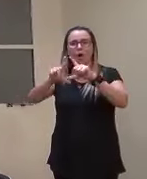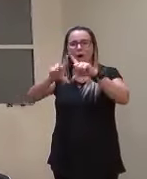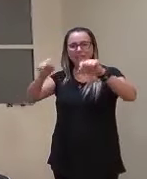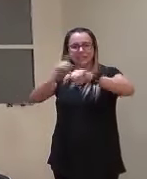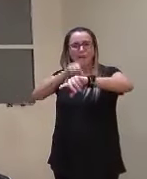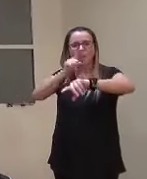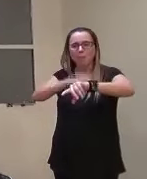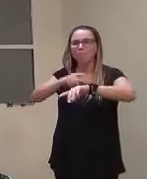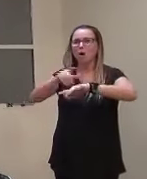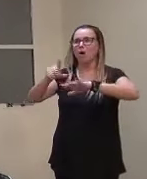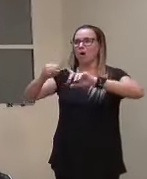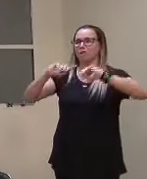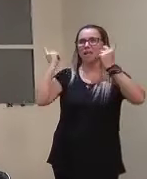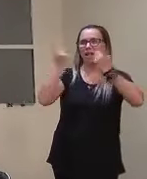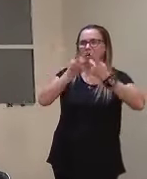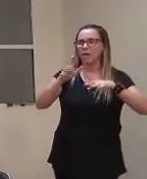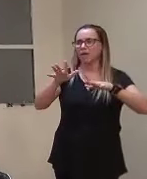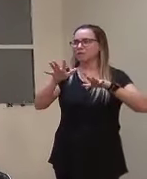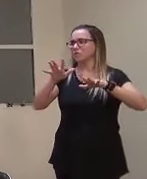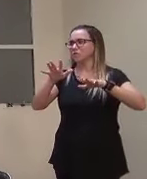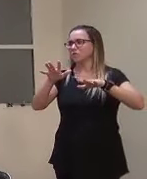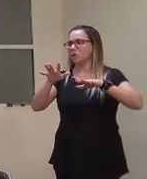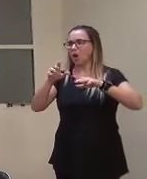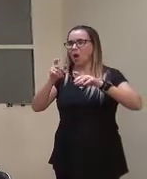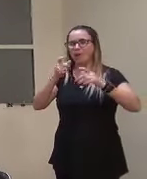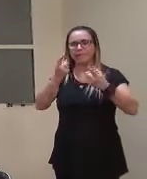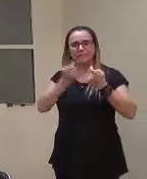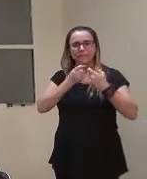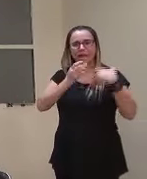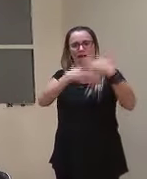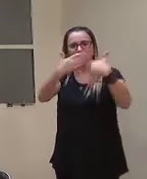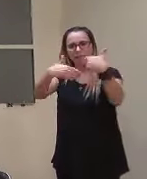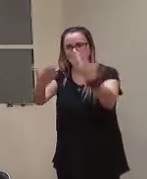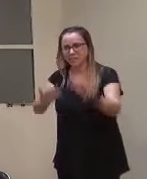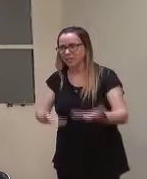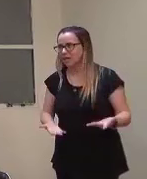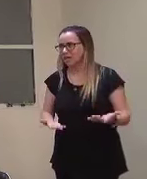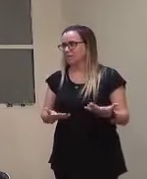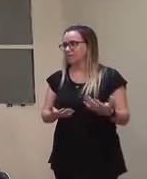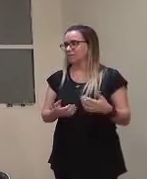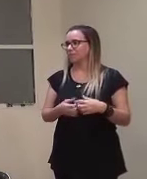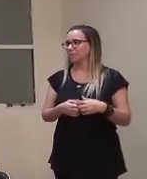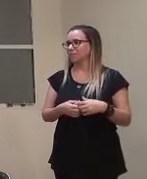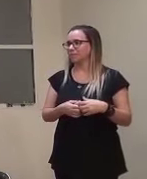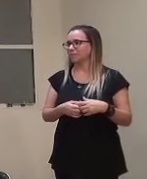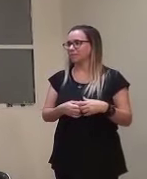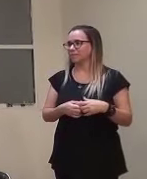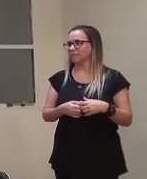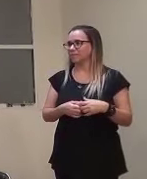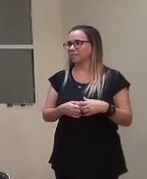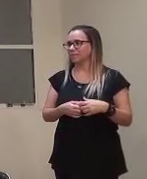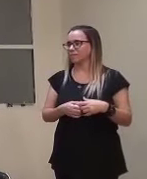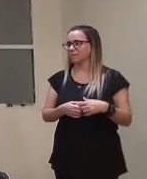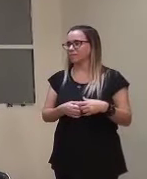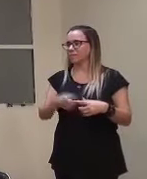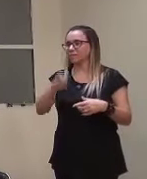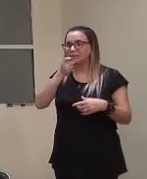y los espacios si no se mueven y si no se mueve el dispositivo